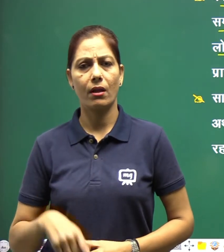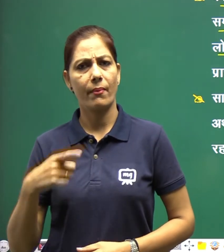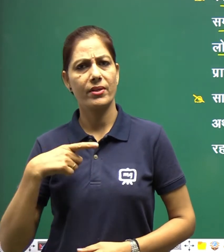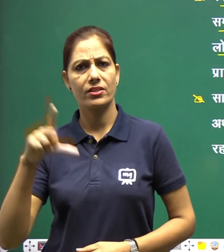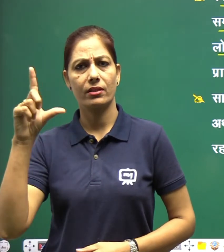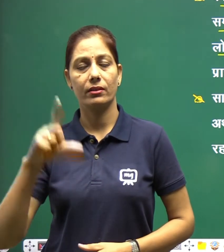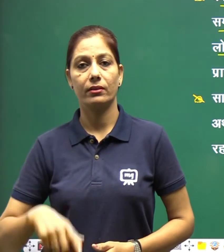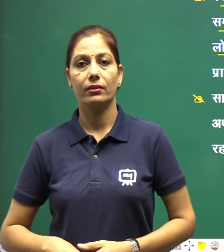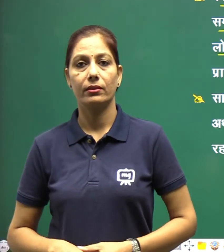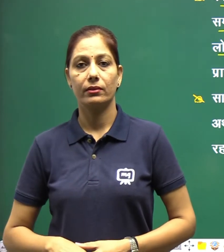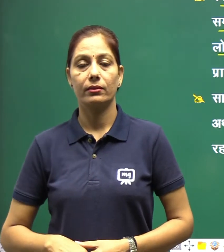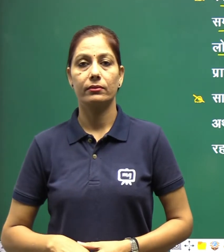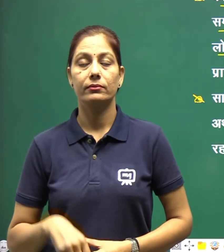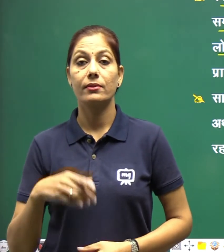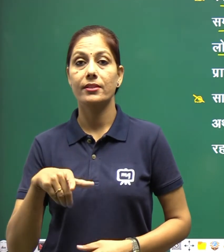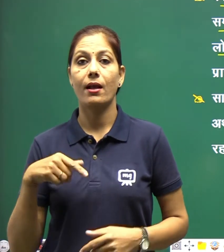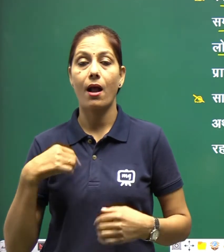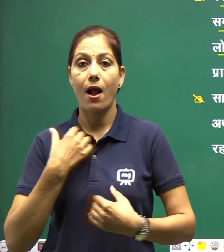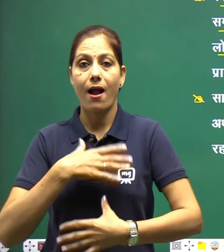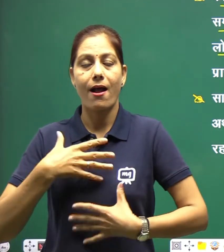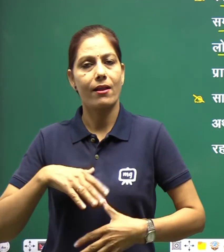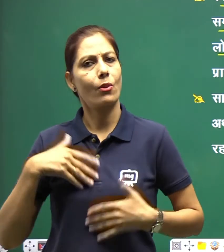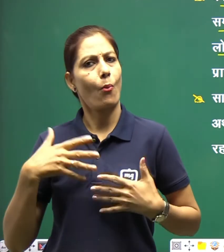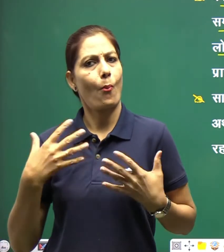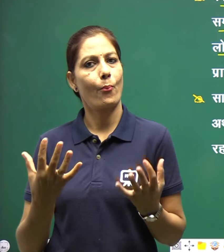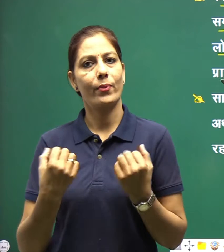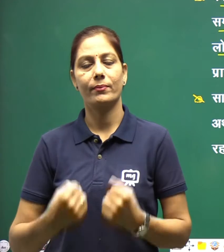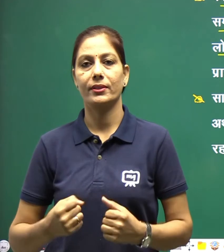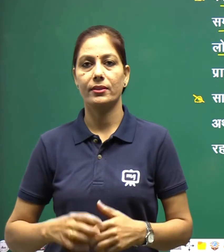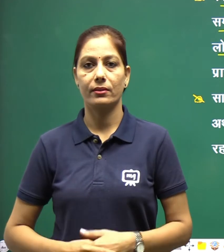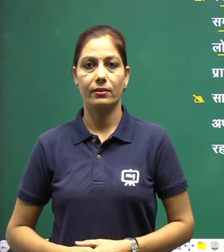सदैव इसका आनंद प्राप्त कर सकते हैं,